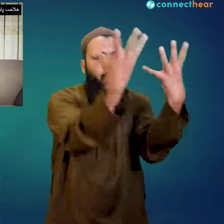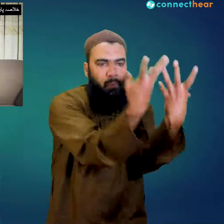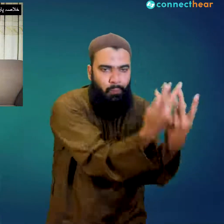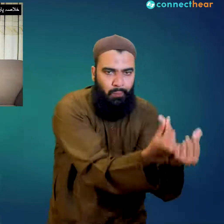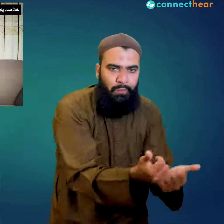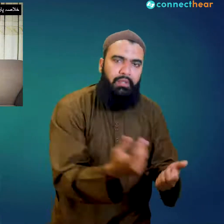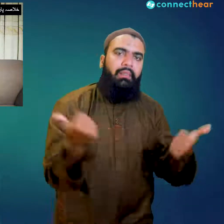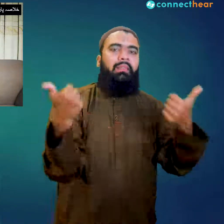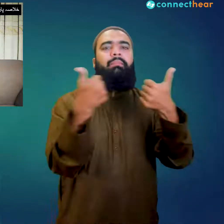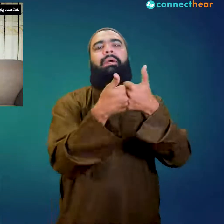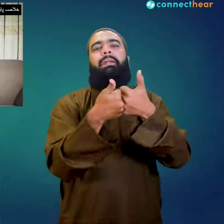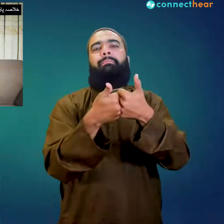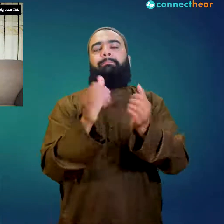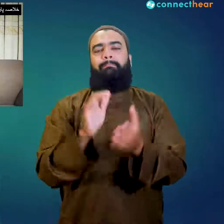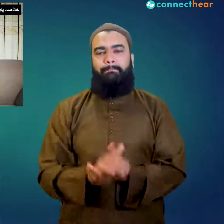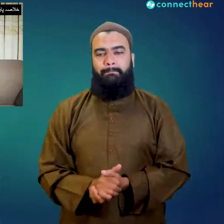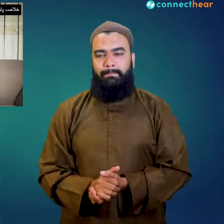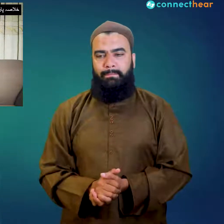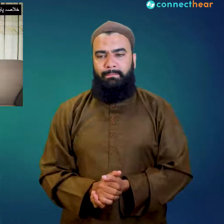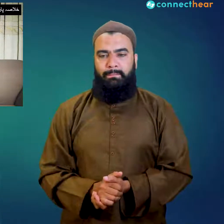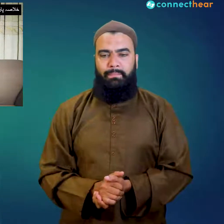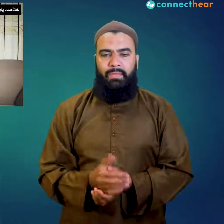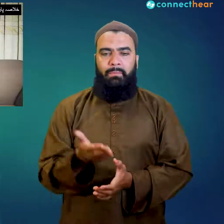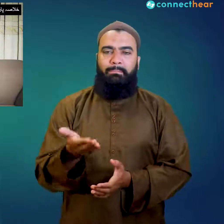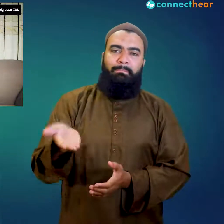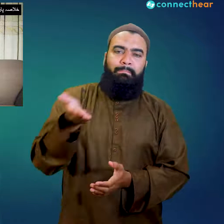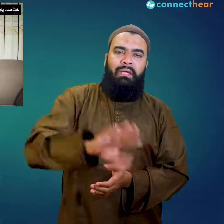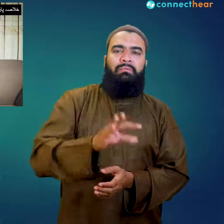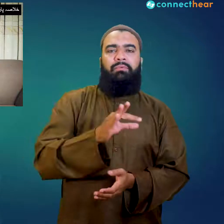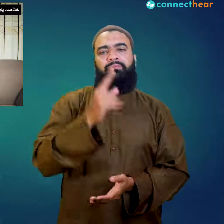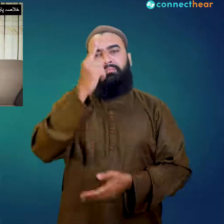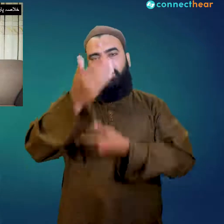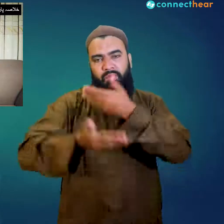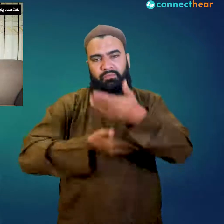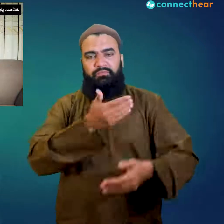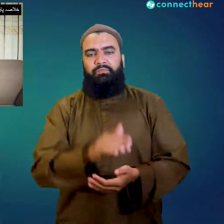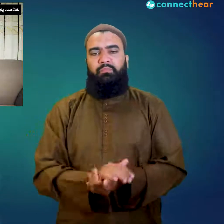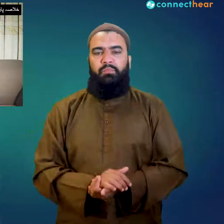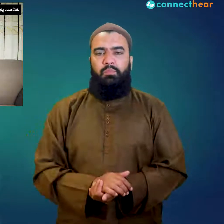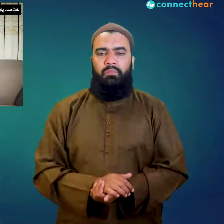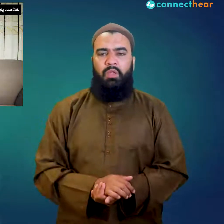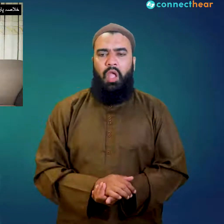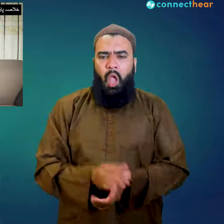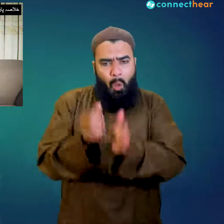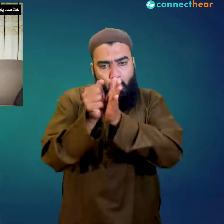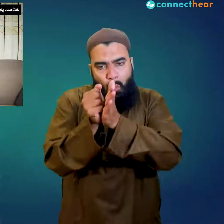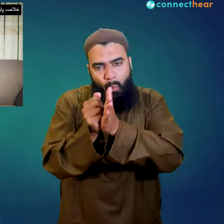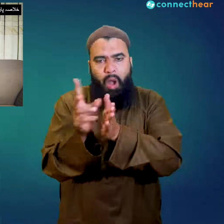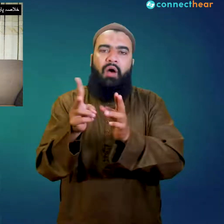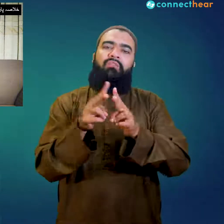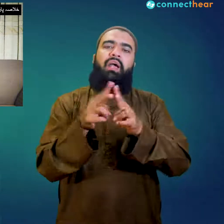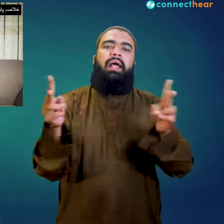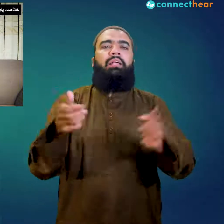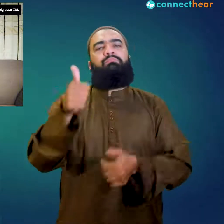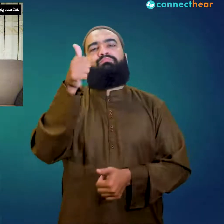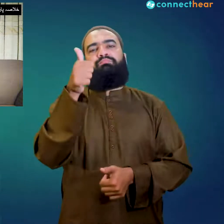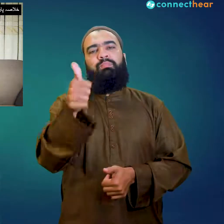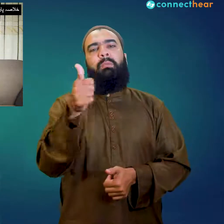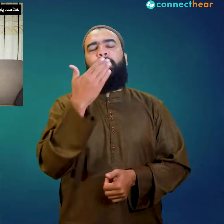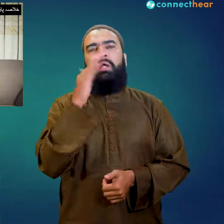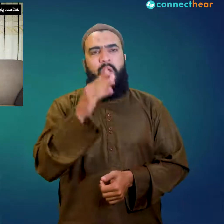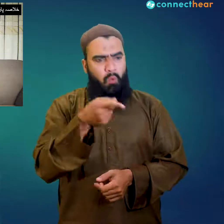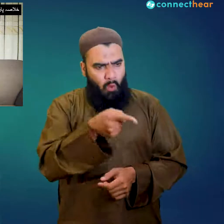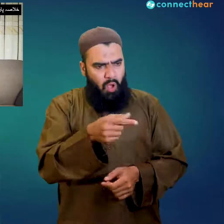کیا جا سکتا ہے اور لوگوں کو کی پکڑ کی جا سکتی ہے، اس کے باوجود معاف کر دینا، انتقام نہ